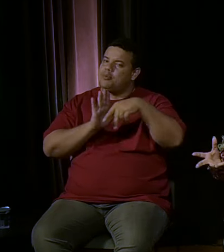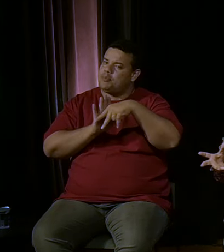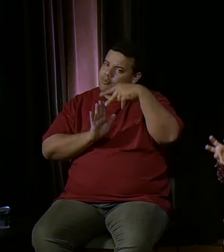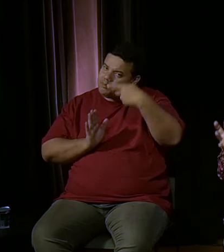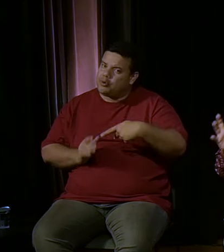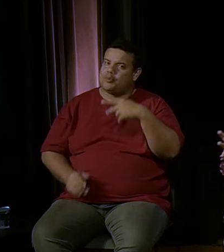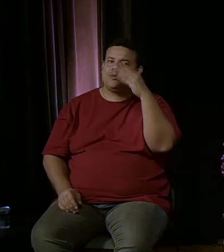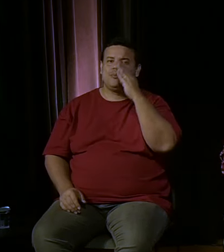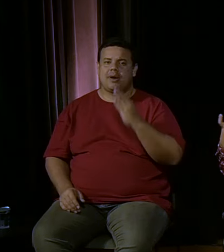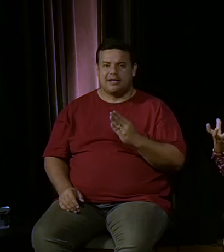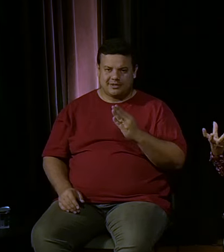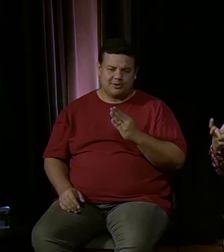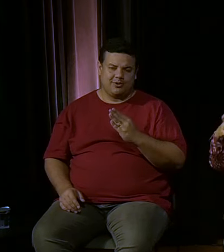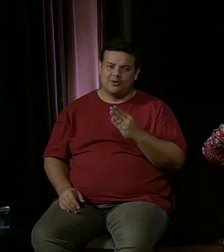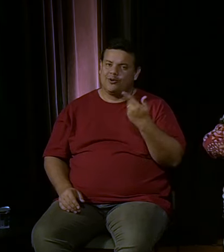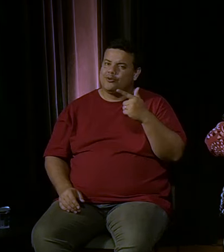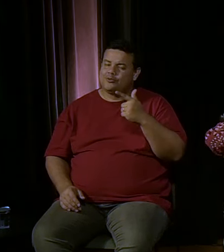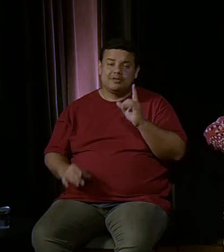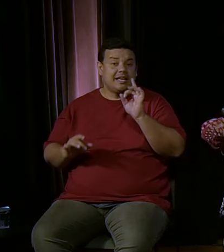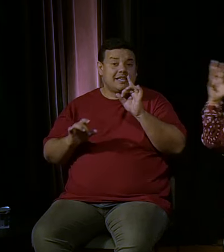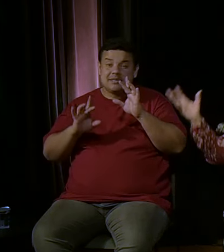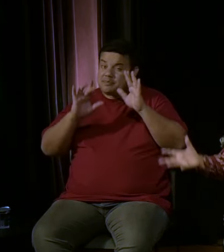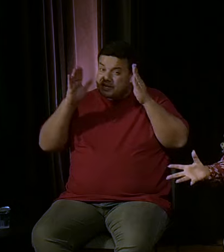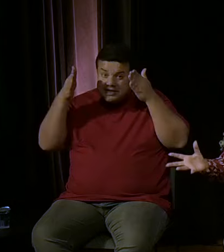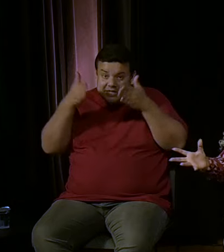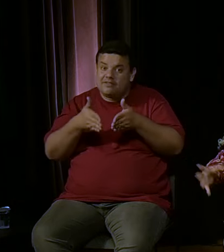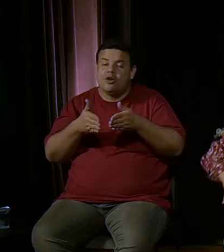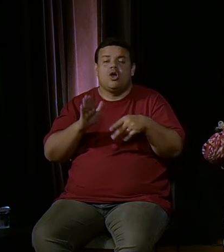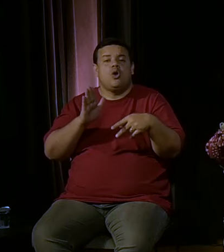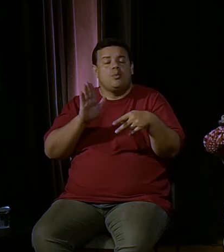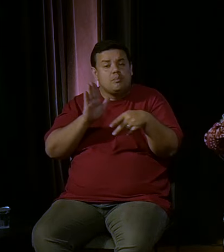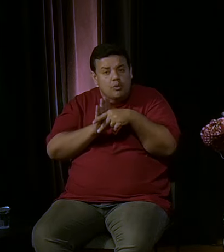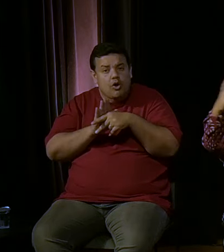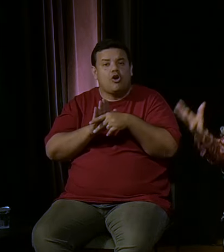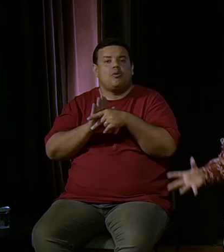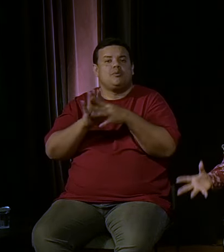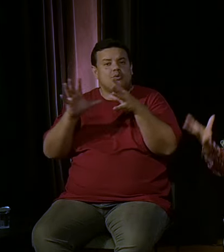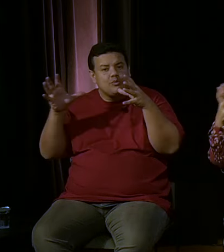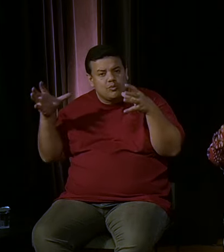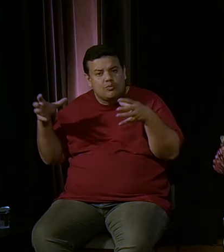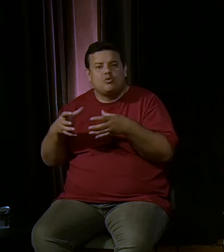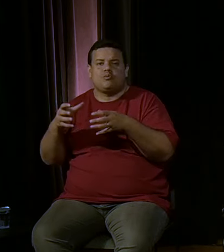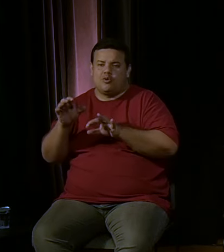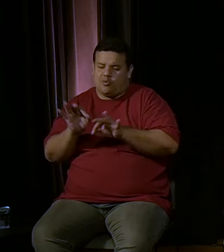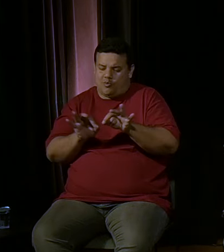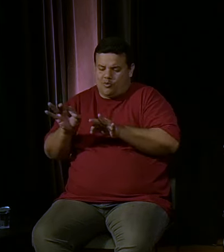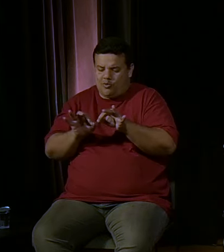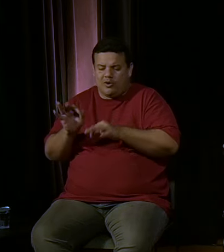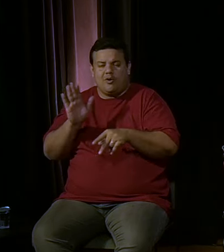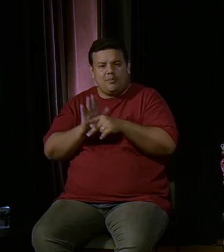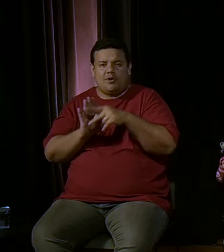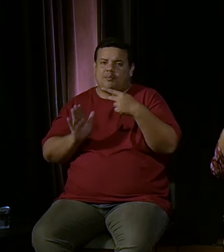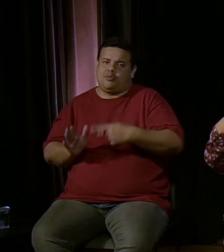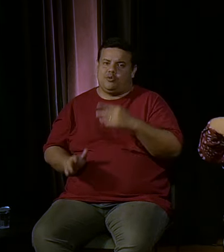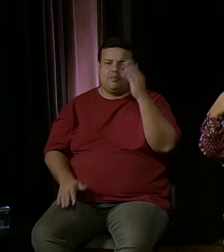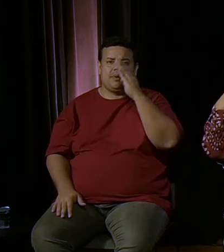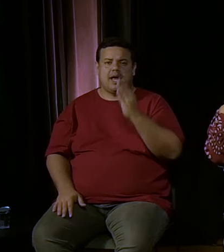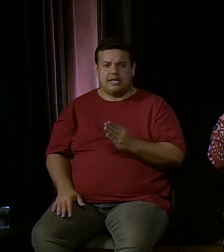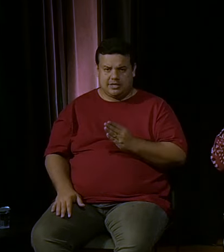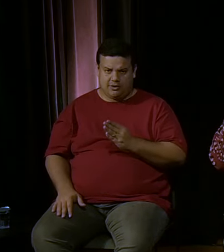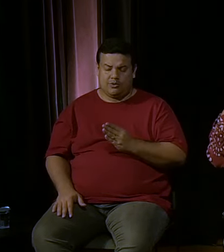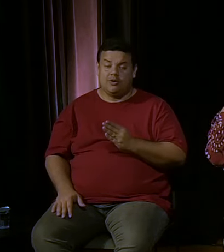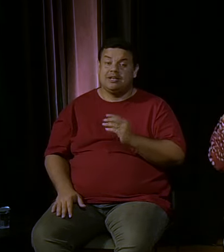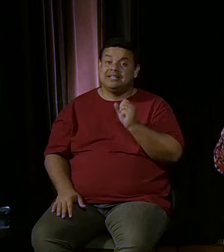lembrar que não é especificidade, ele faz parte de uma produção do Brasil, né, e que se